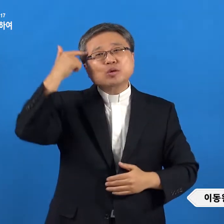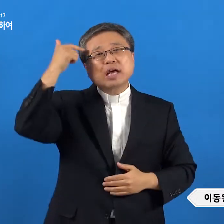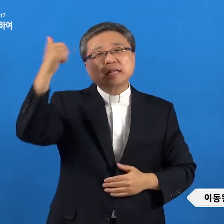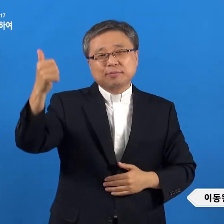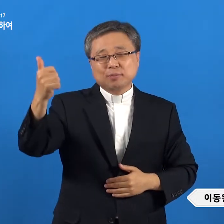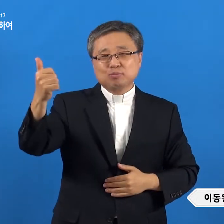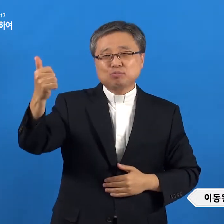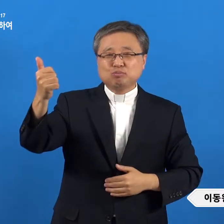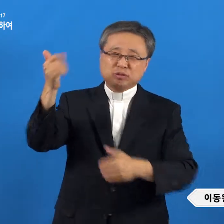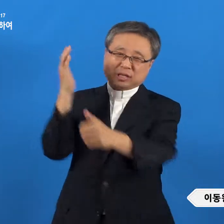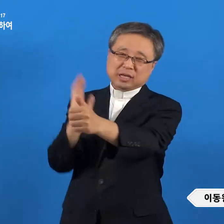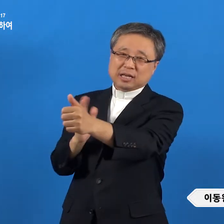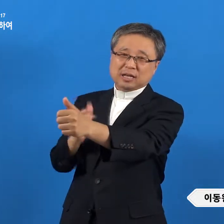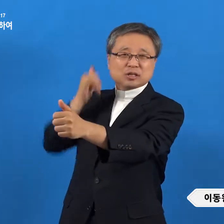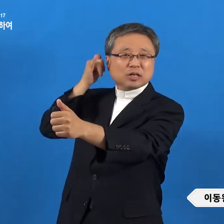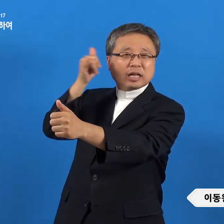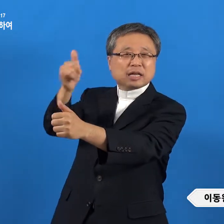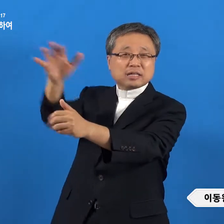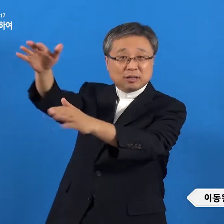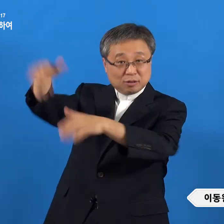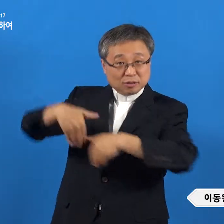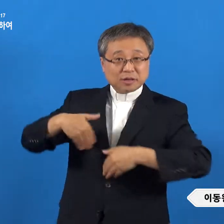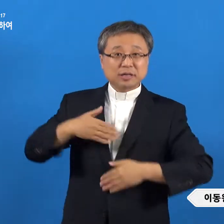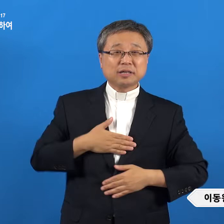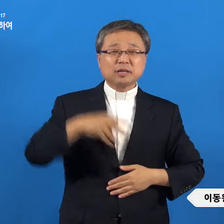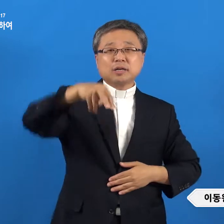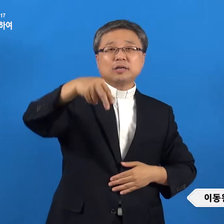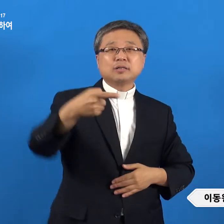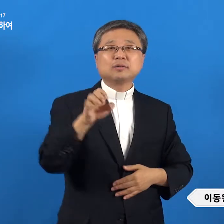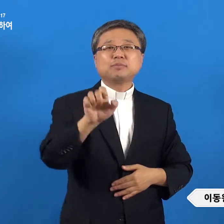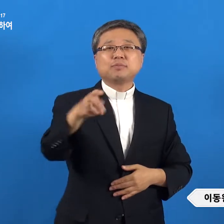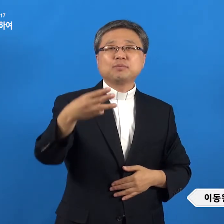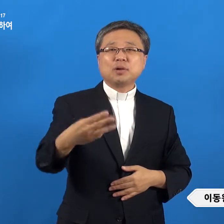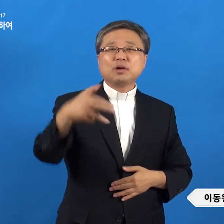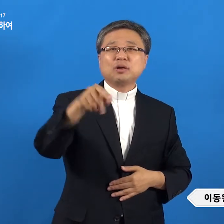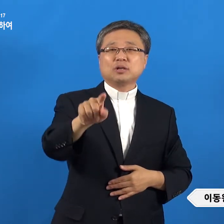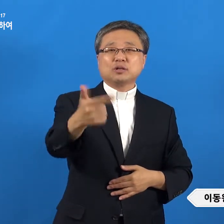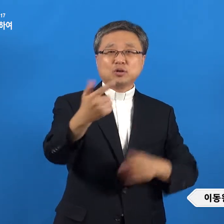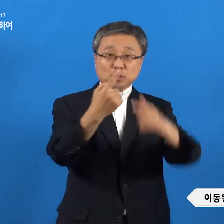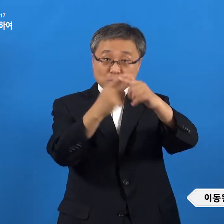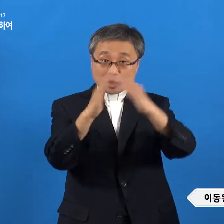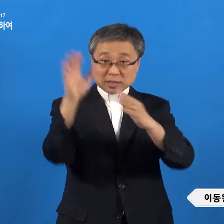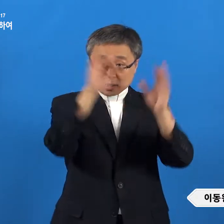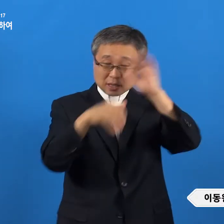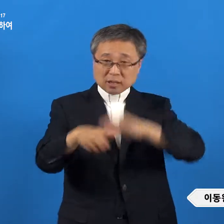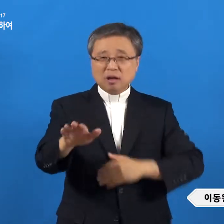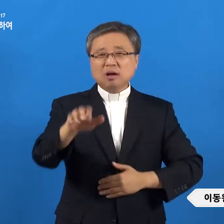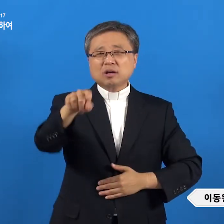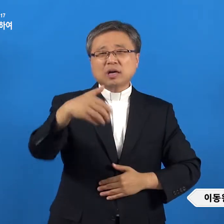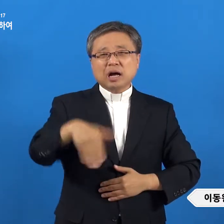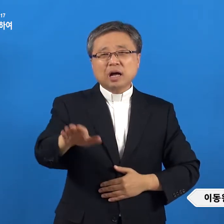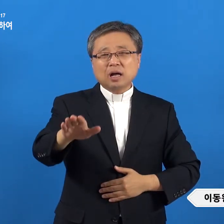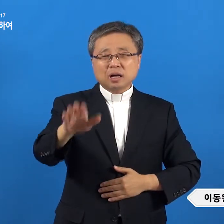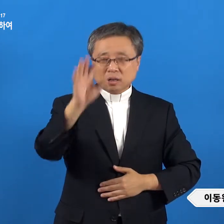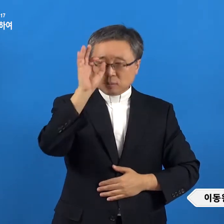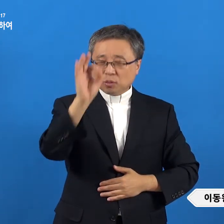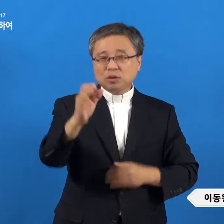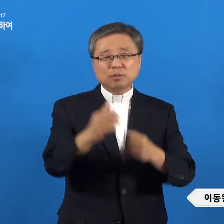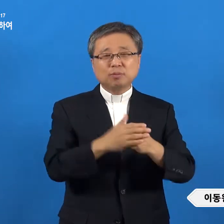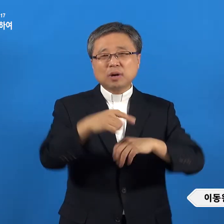이제 그분의 도움을 받아서 스폴전 교회를 찾아갔습니다. 스폴전 교회 마당에 들어서자마자 제 마음은 무너졌어요. 너무